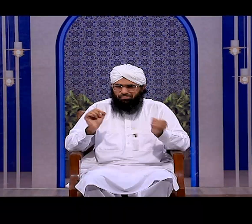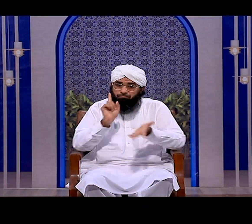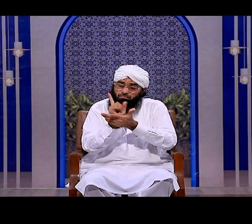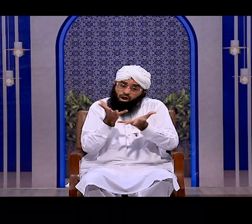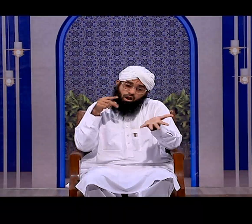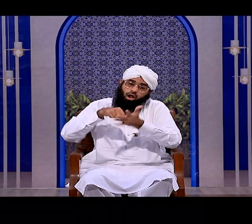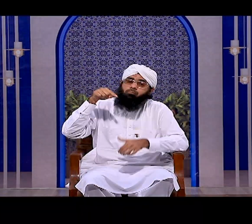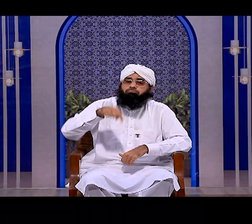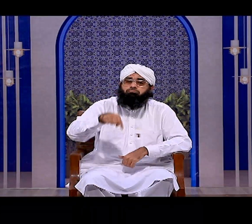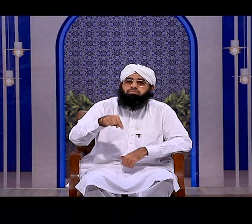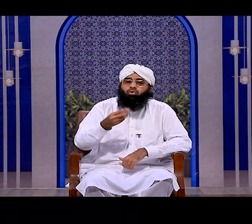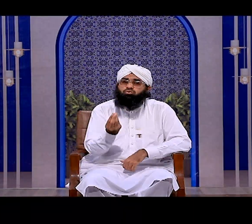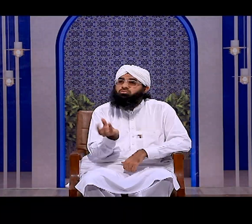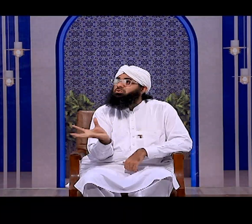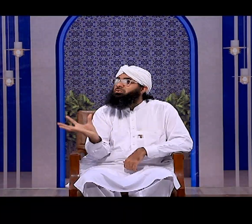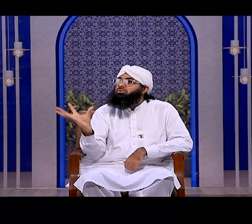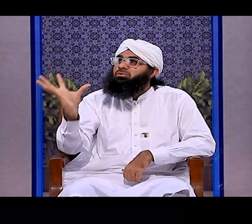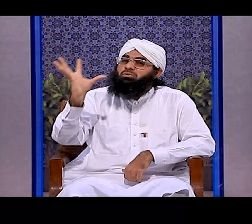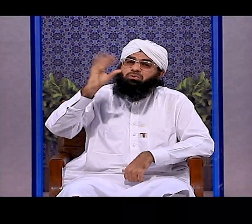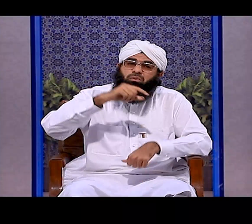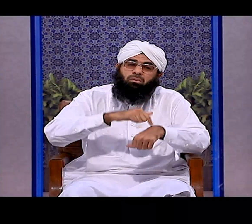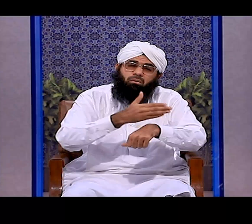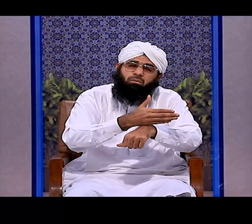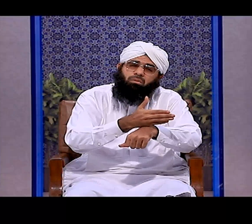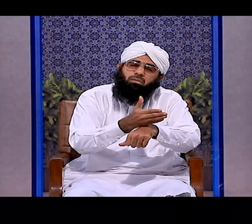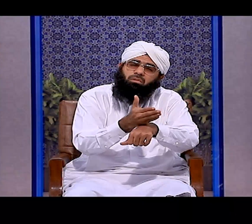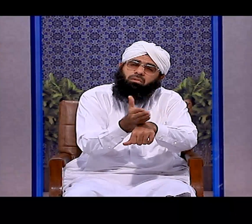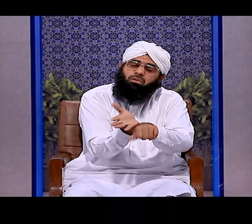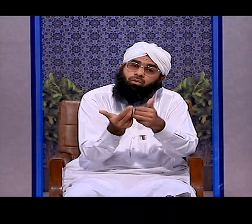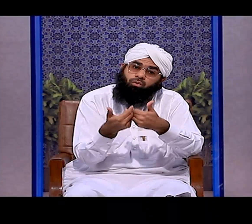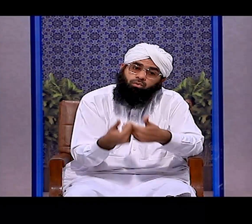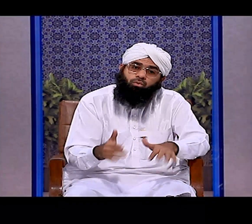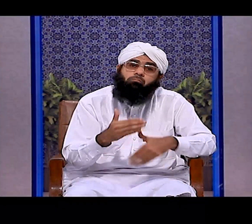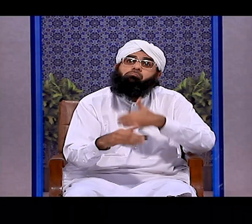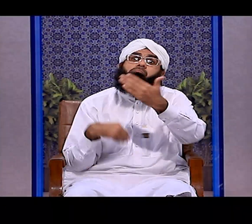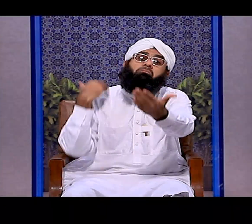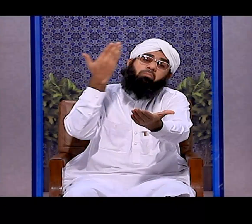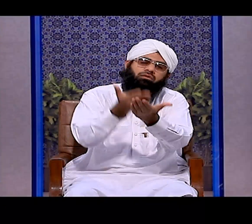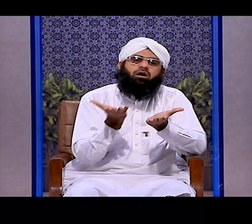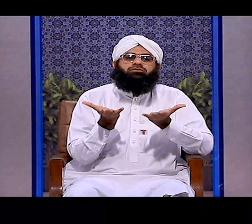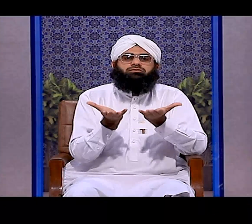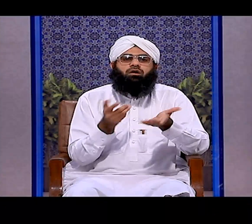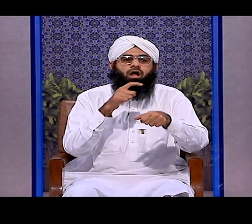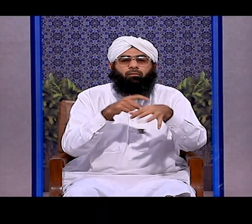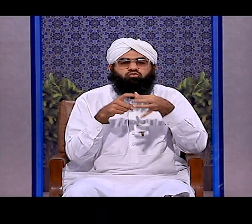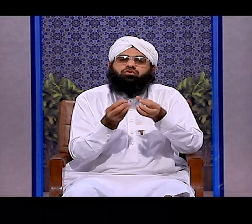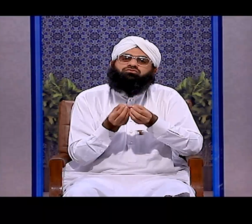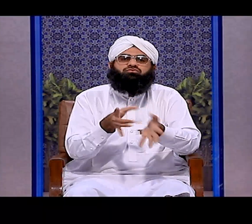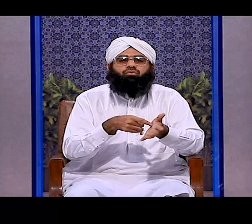فرمائے گا کہ ایسا غضب اس نے کبھی نہیں فرمایا۔ لمبا عرصہ اسی حال پر گزر جائے گا، پھر کہیں جا کر